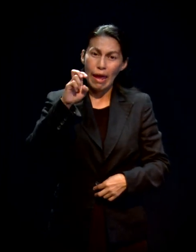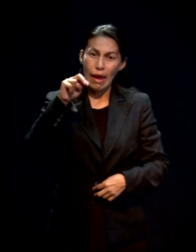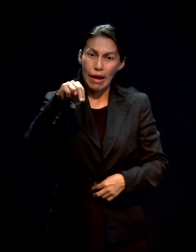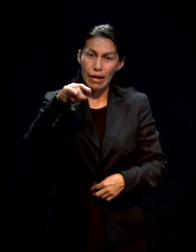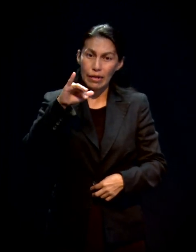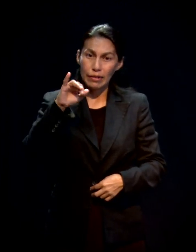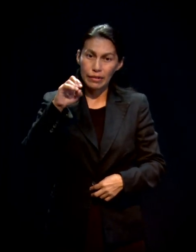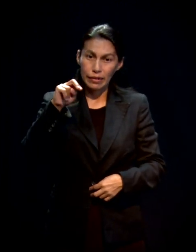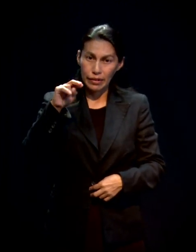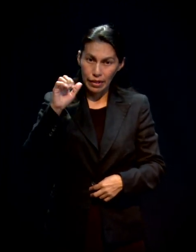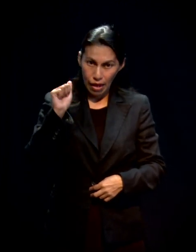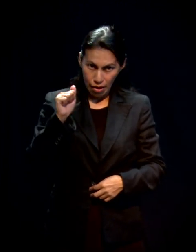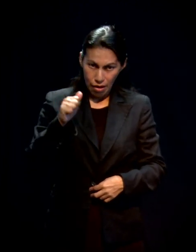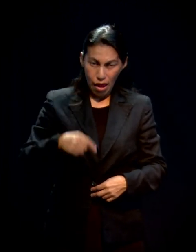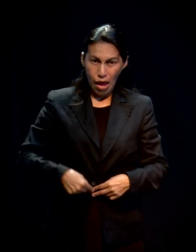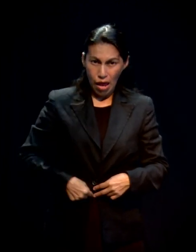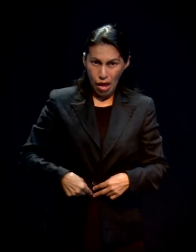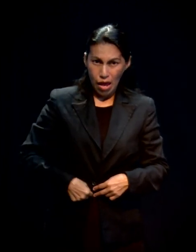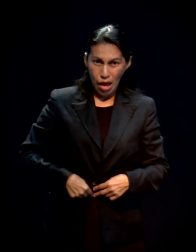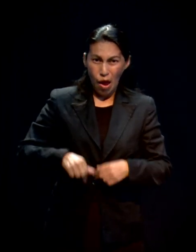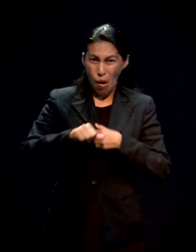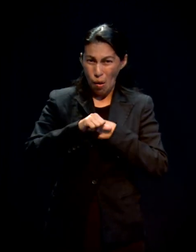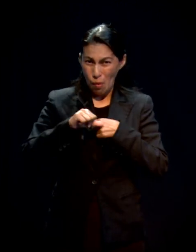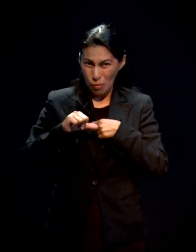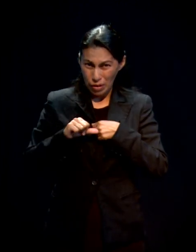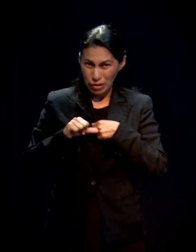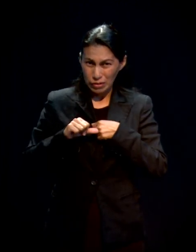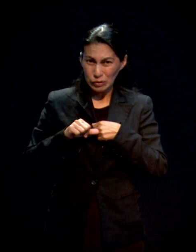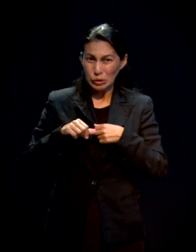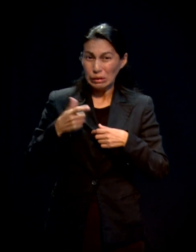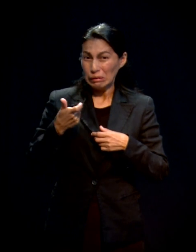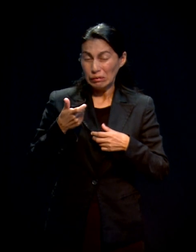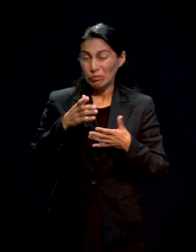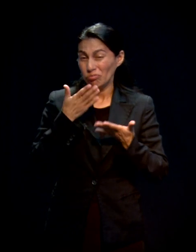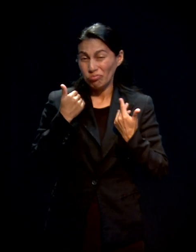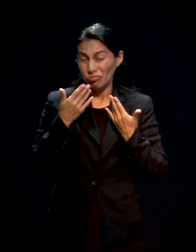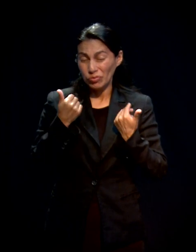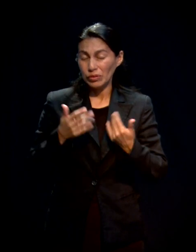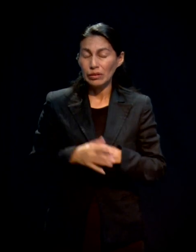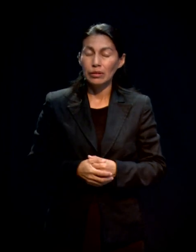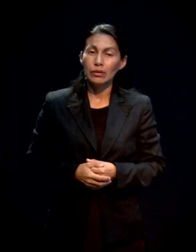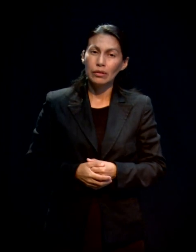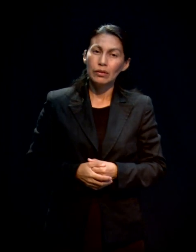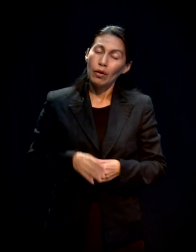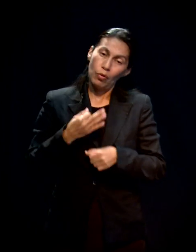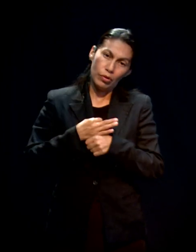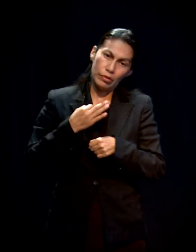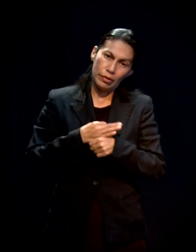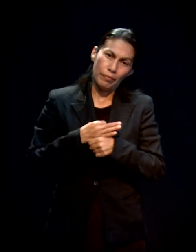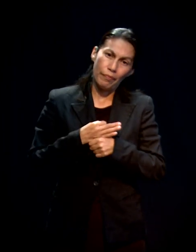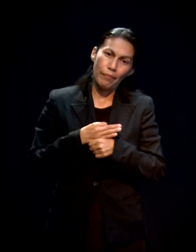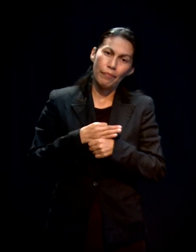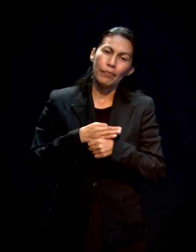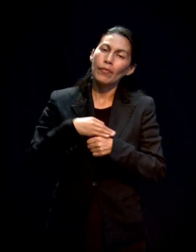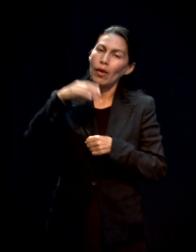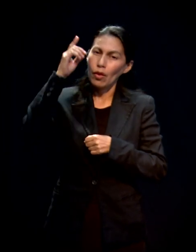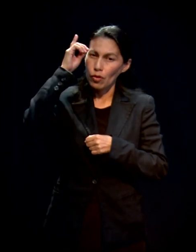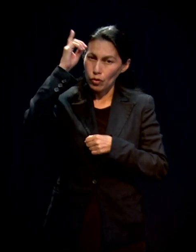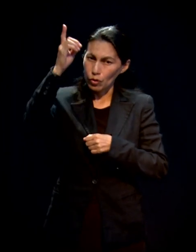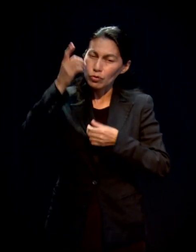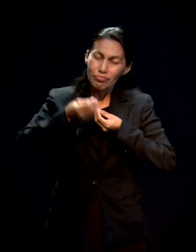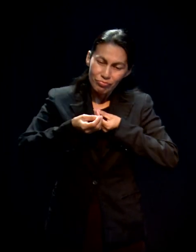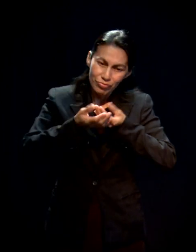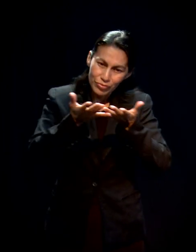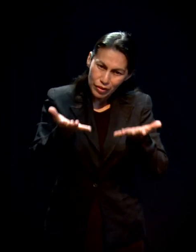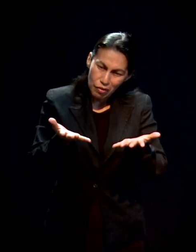estado orando que necesita ser operada pero no tengo los recursos en el momento dios puede proveer en